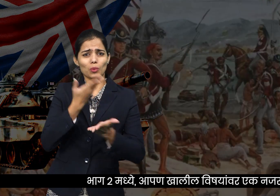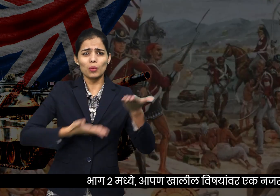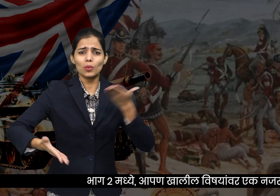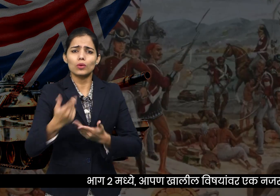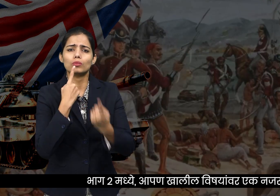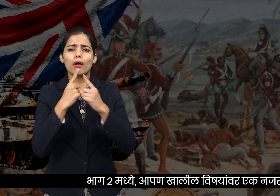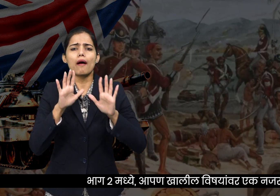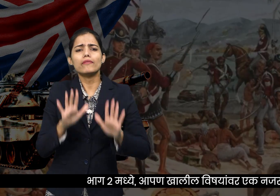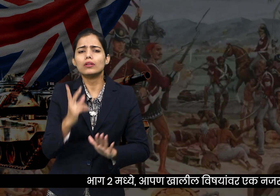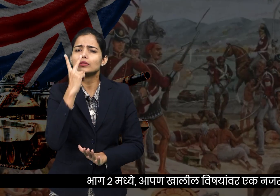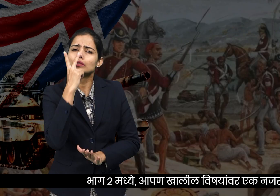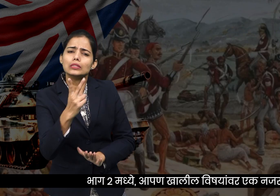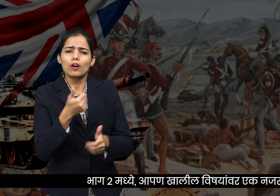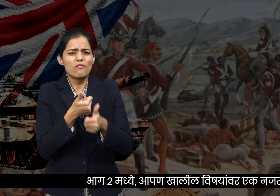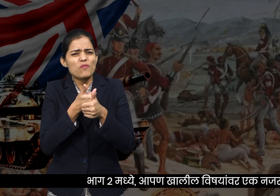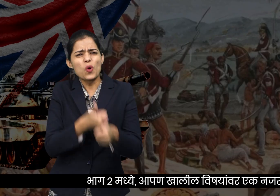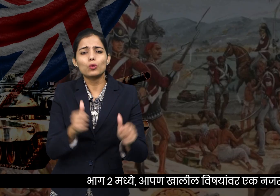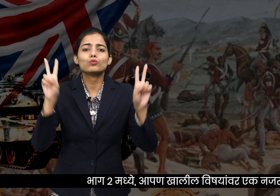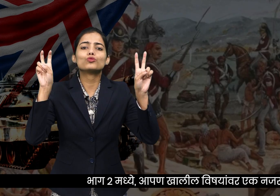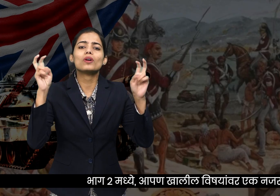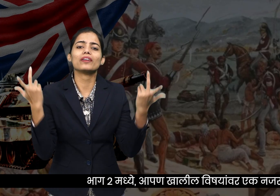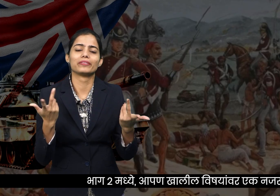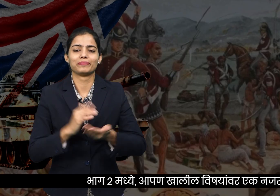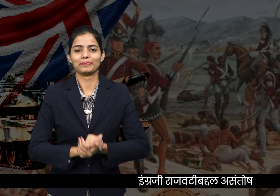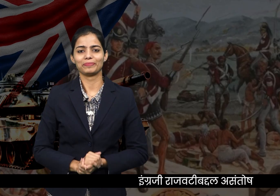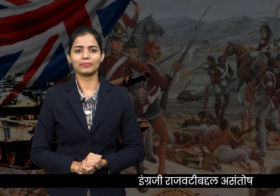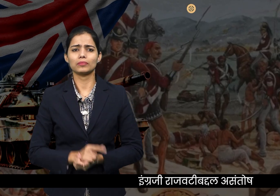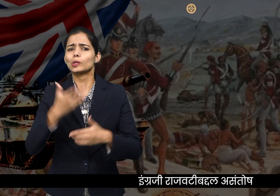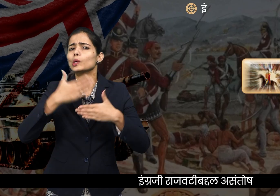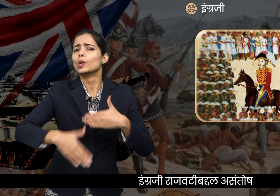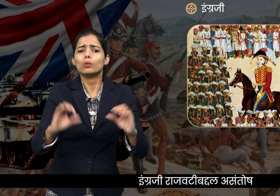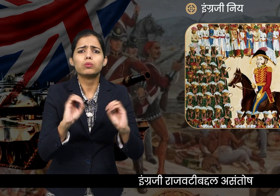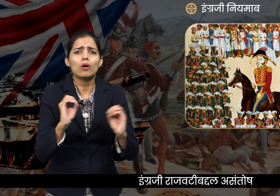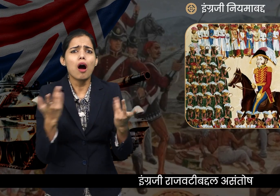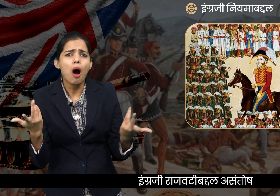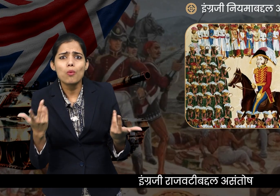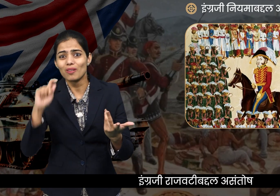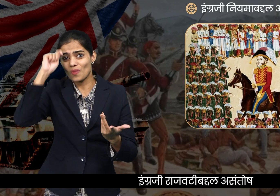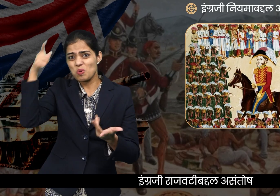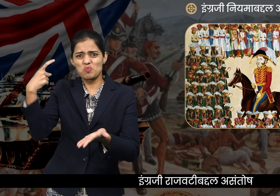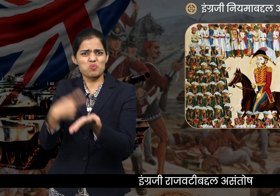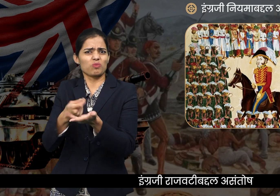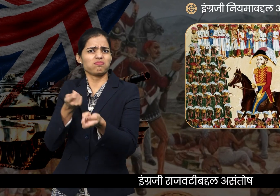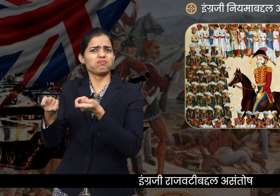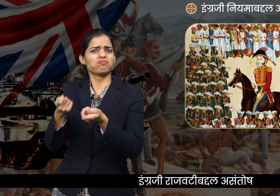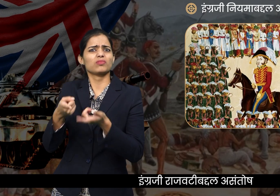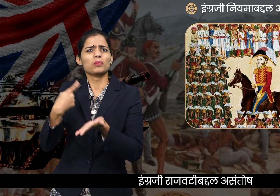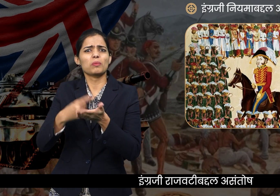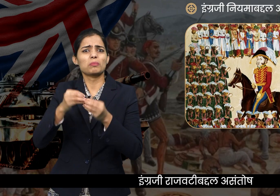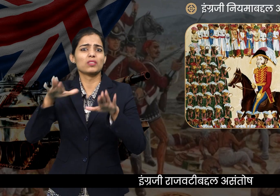भाग 2 मध्ये आपण खालील विषयावर एक नजर टाकू. इंग्रजी राजवटीबद्दल असंतोष.